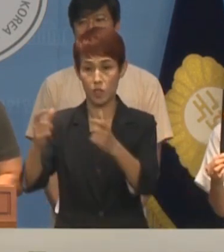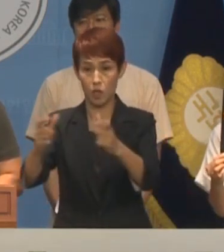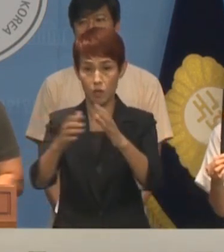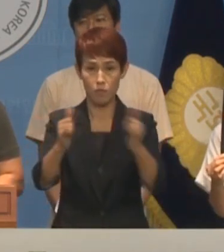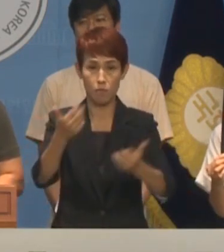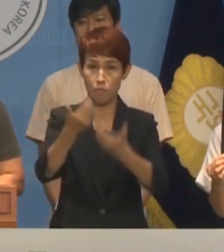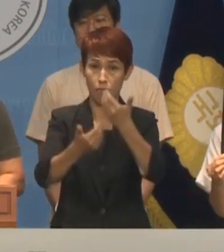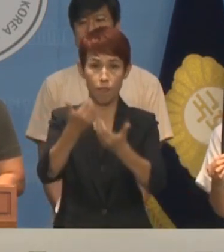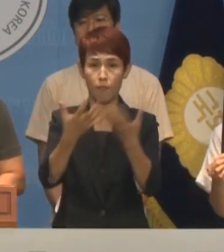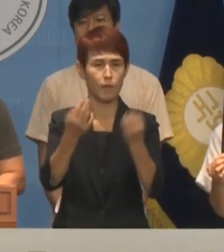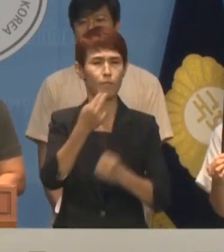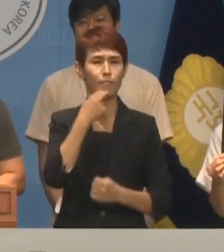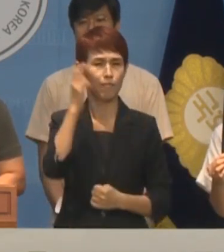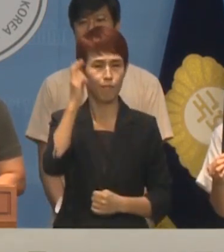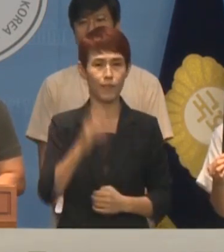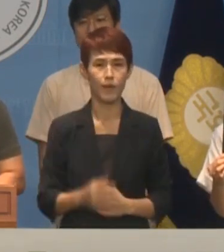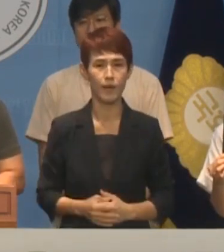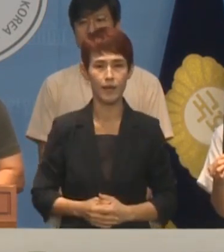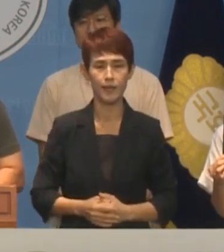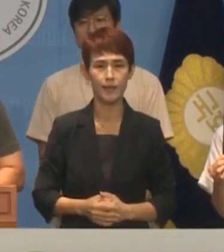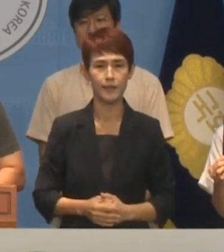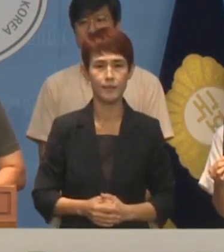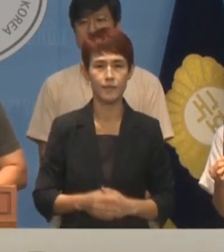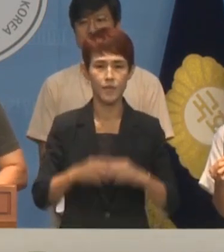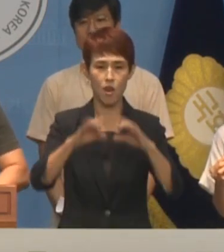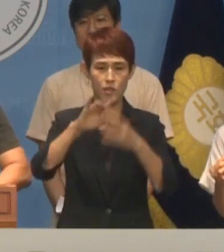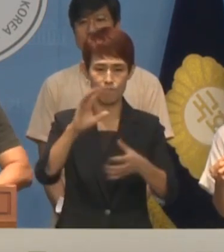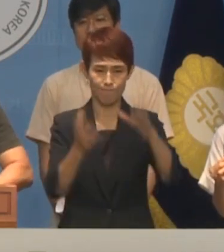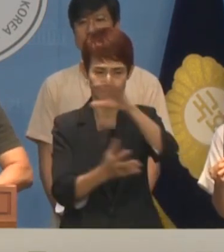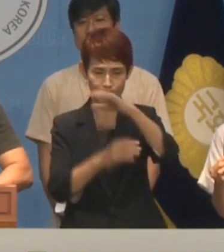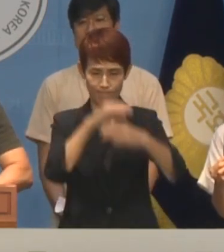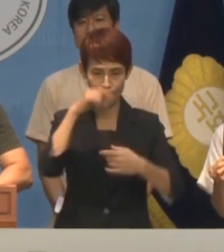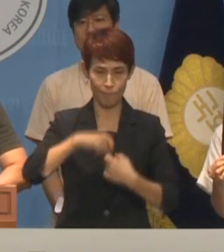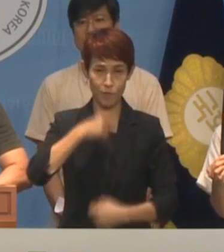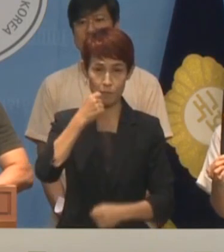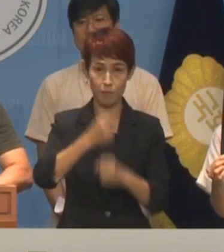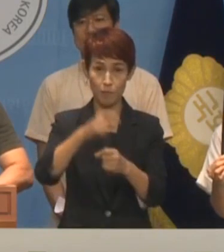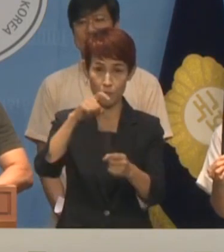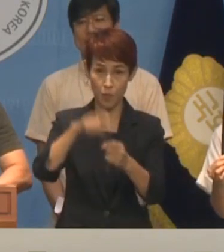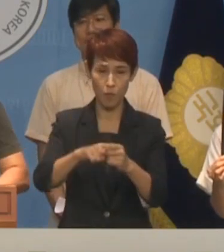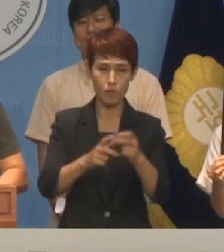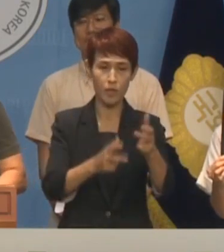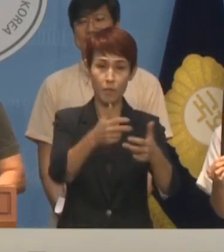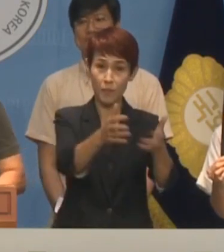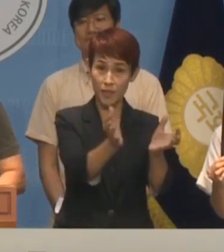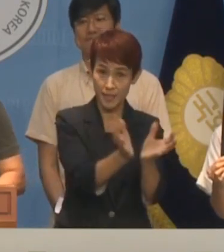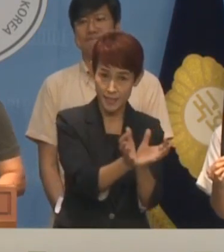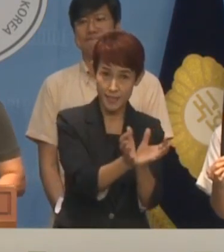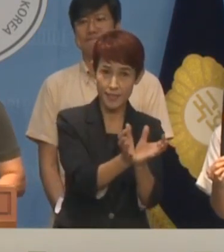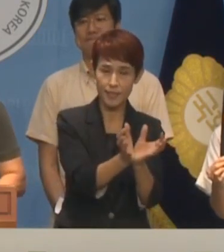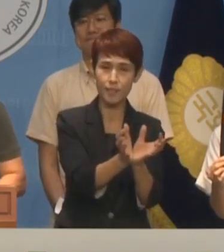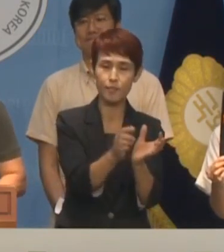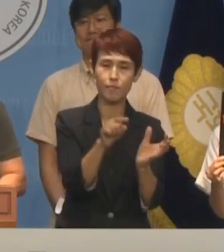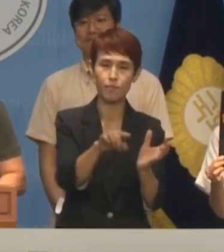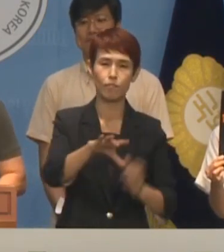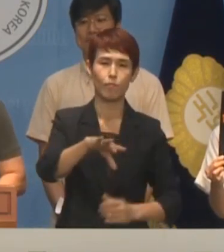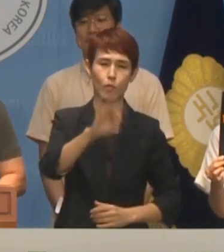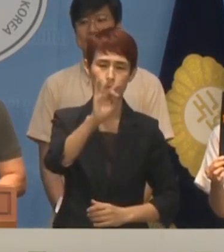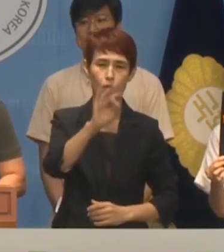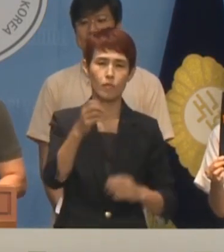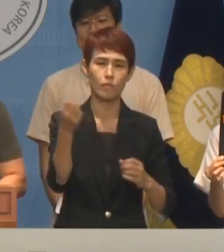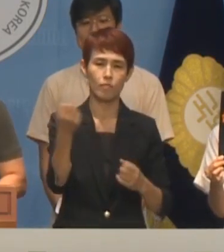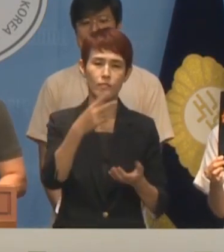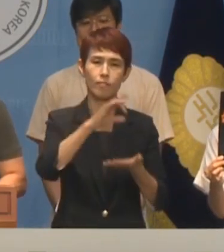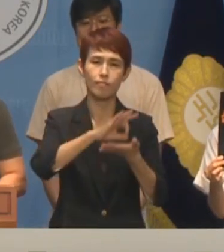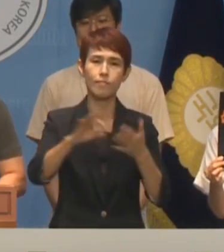할 수 있습니다. 정의로운 에너지 전환이라는 관점에서 산업단지는 타 입지에 비해 우선적으로